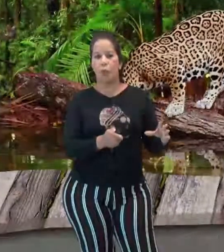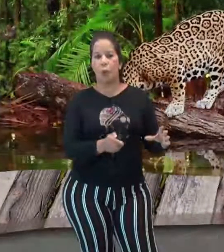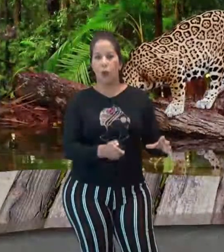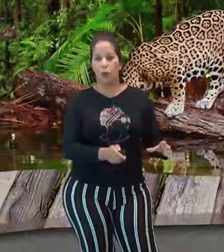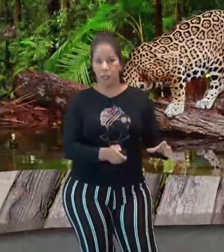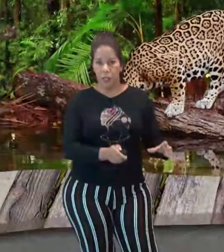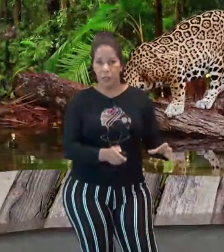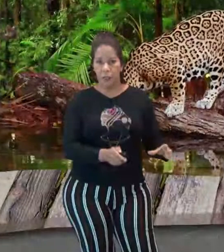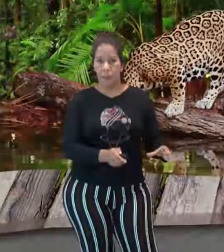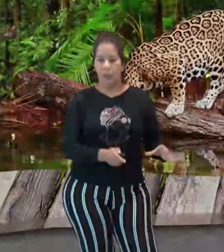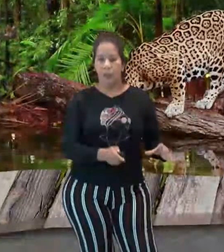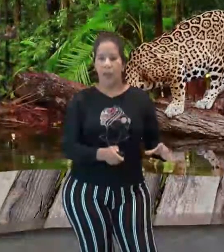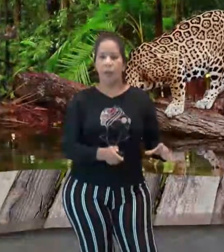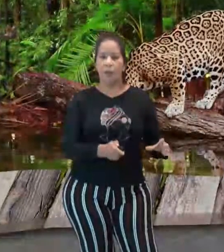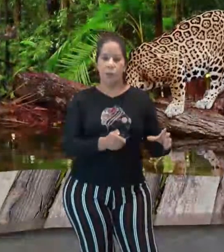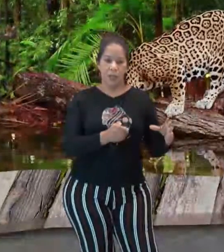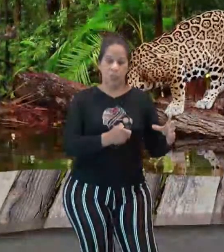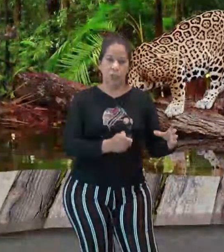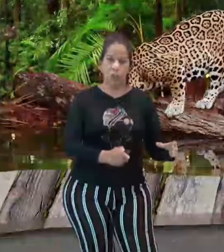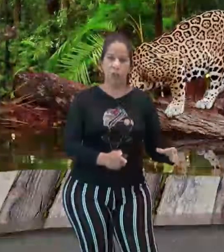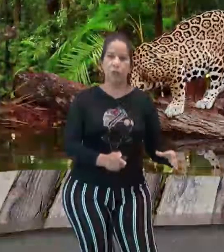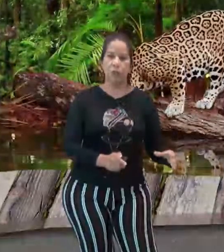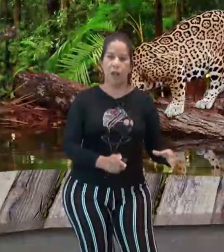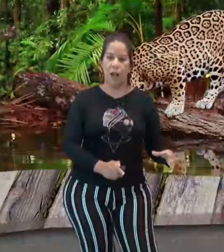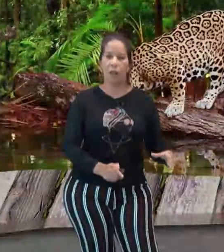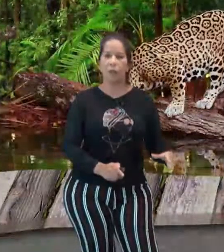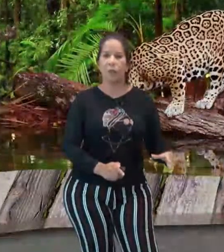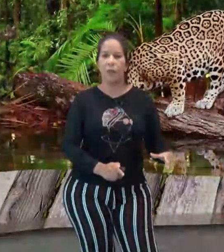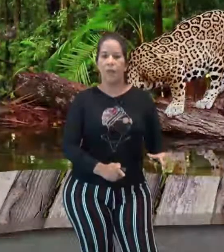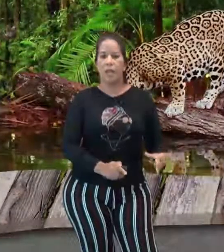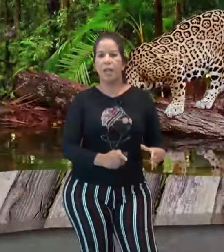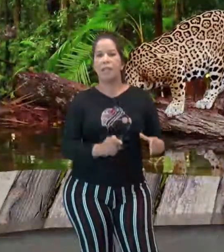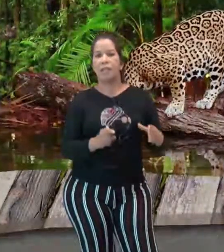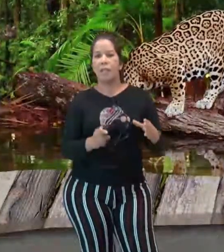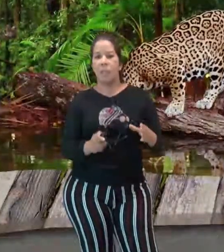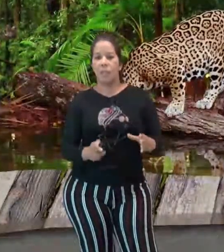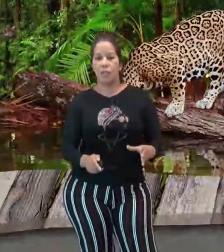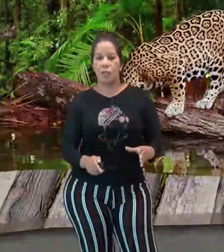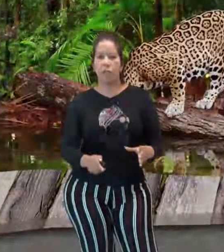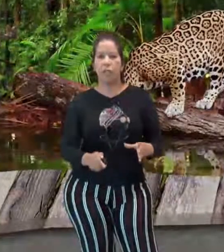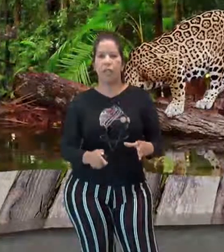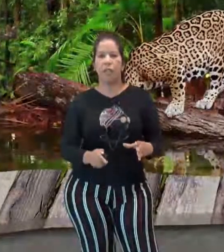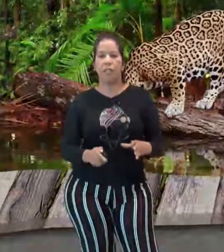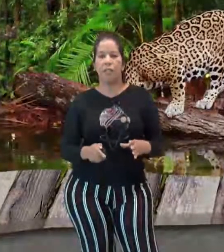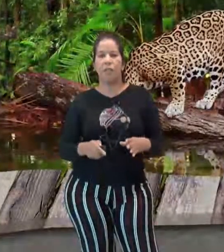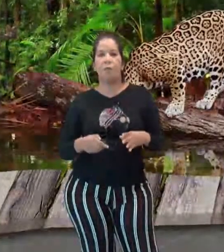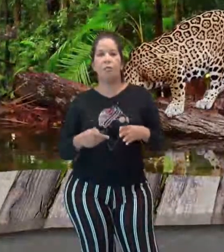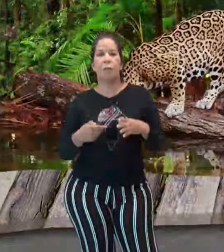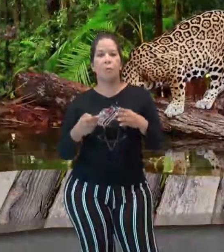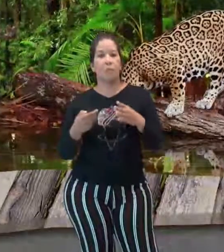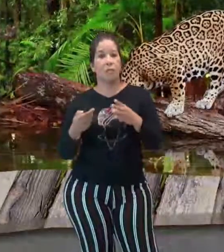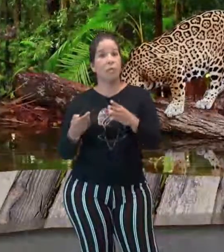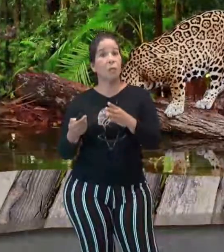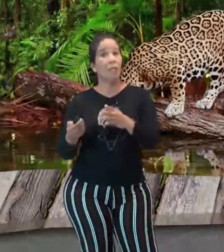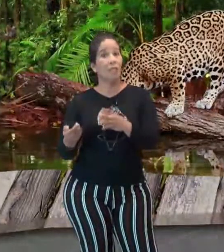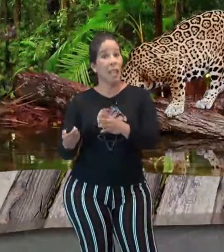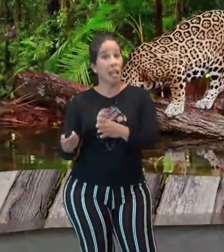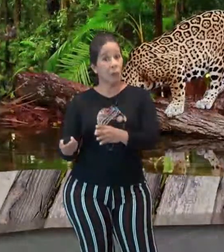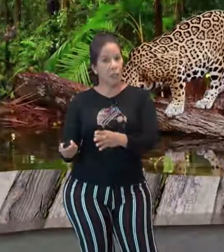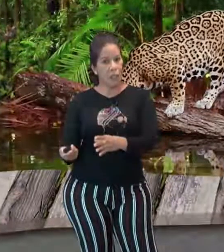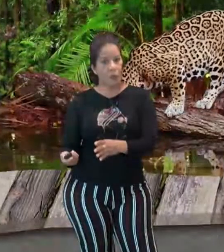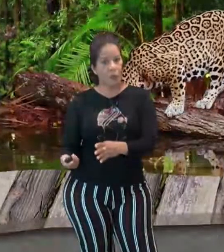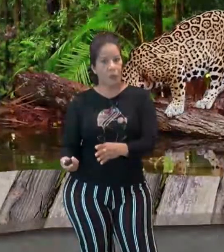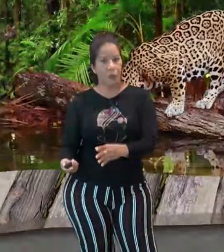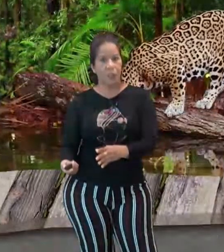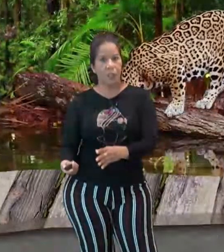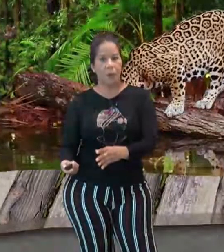portador de gônadas, tá? Os testículos, no caso. Esses testículos é que vão estar produzindo tanto as